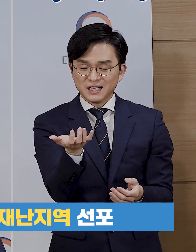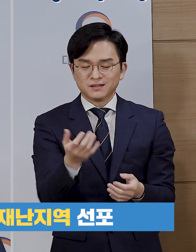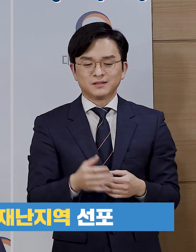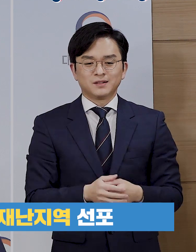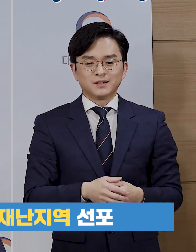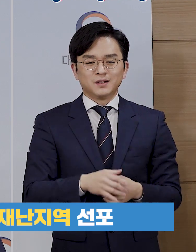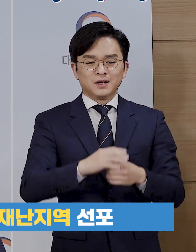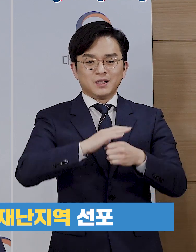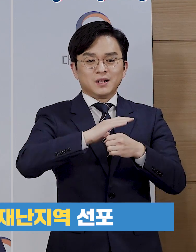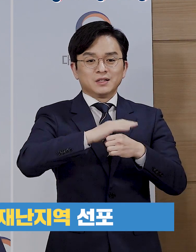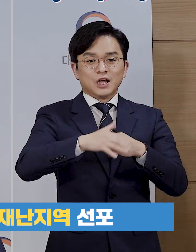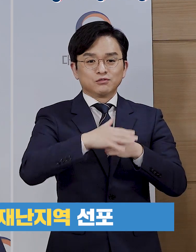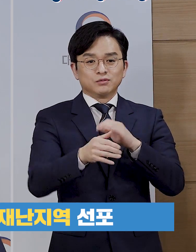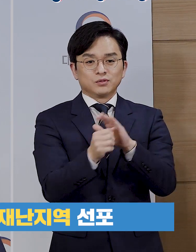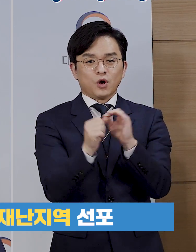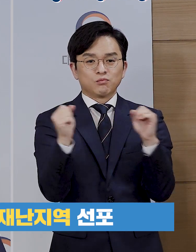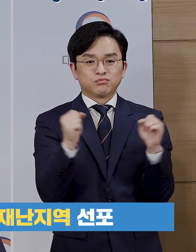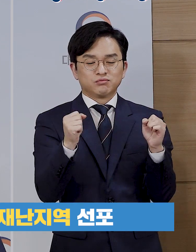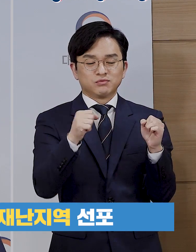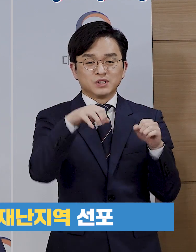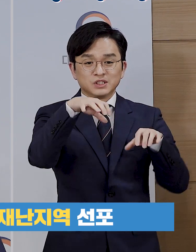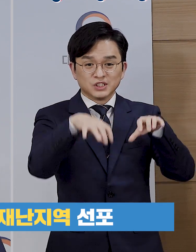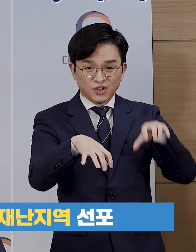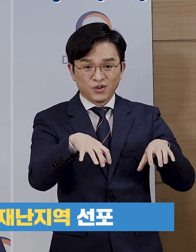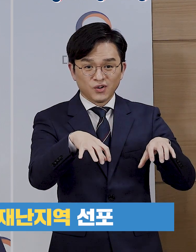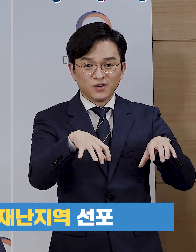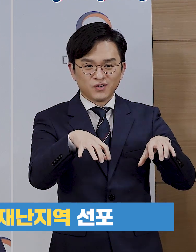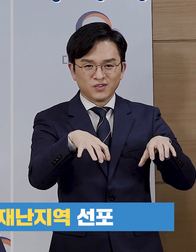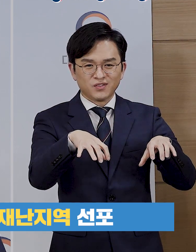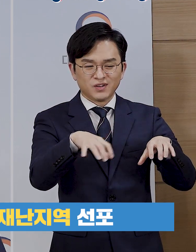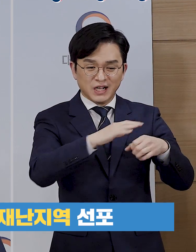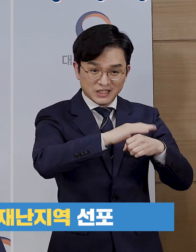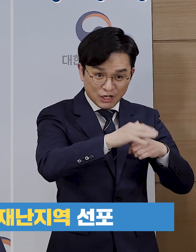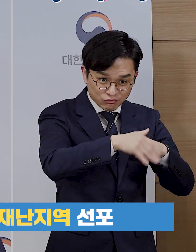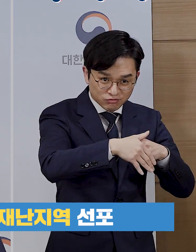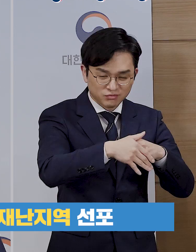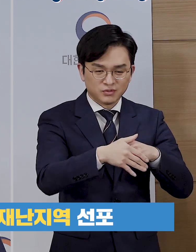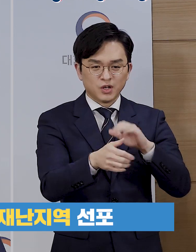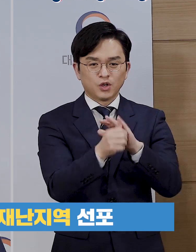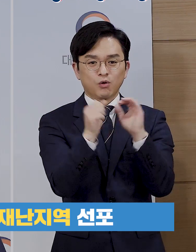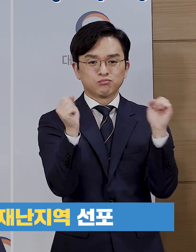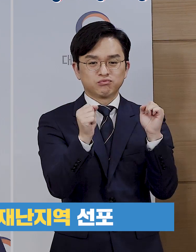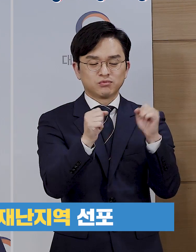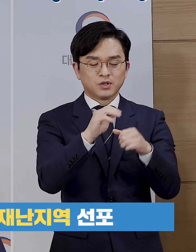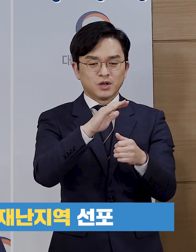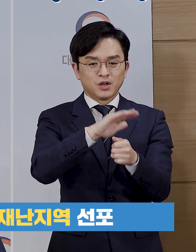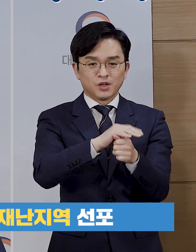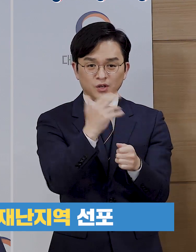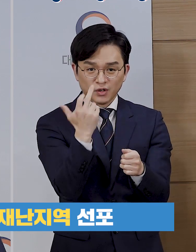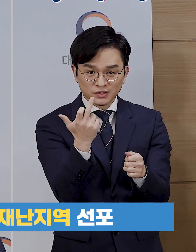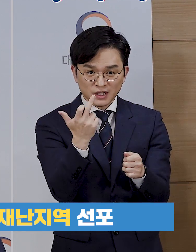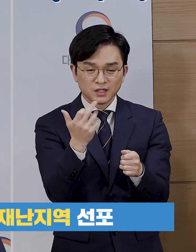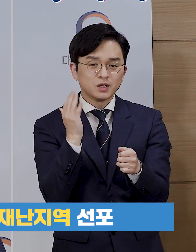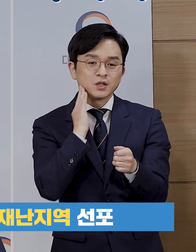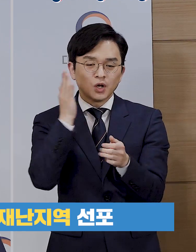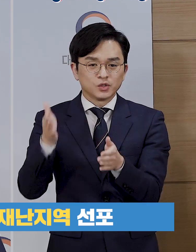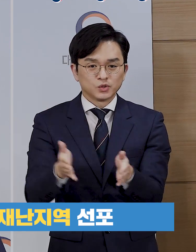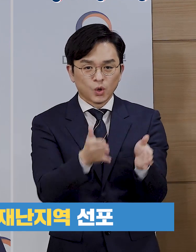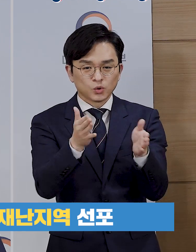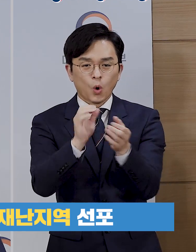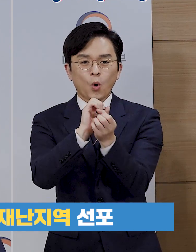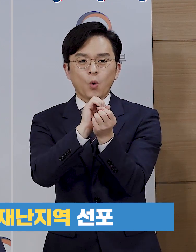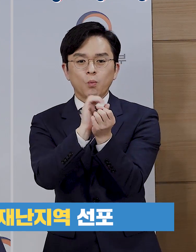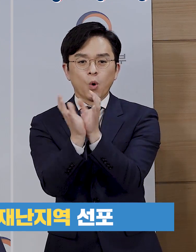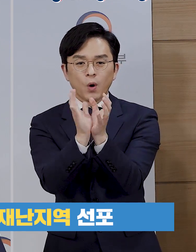정부는 오늘 코로나19로 대규모 감염병 피해가 발생한 대구 광역시와 경상북도 경산시,